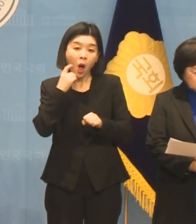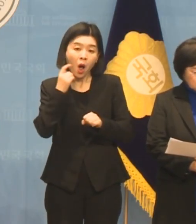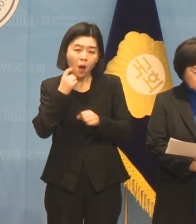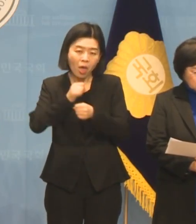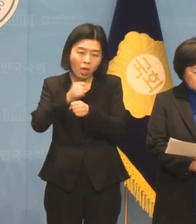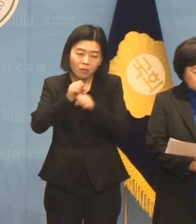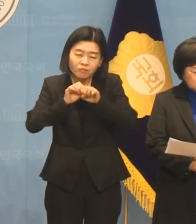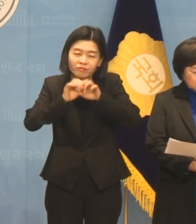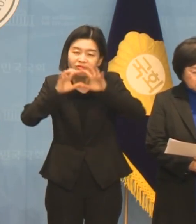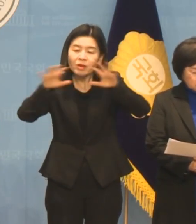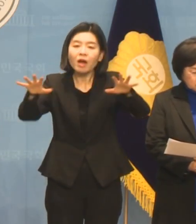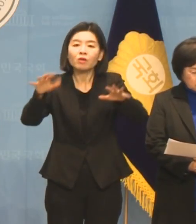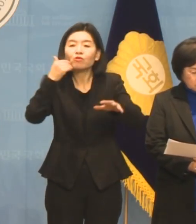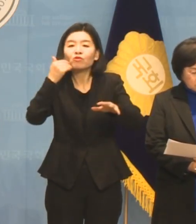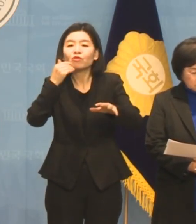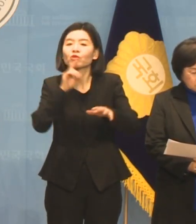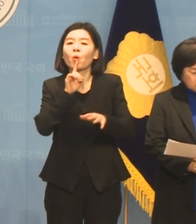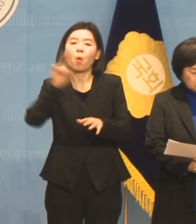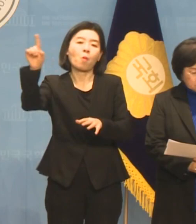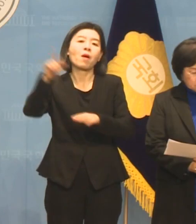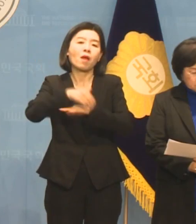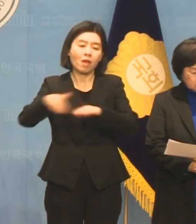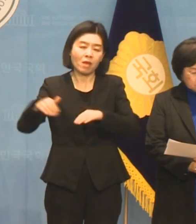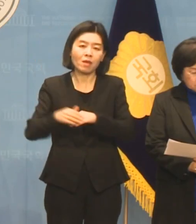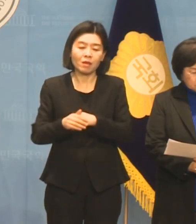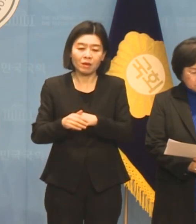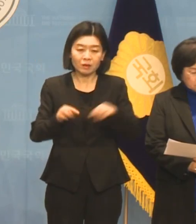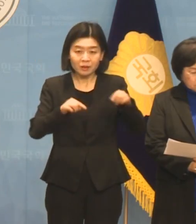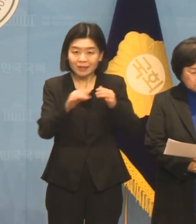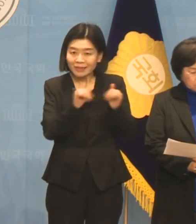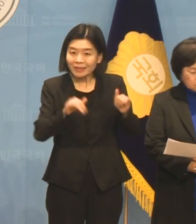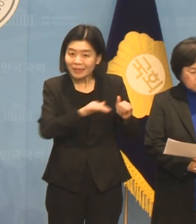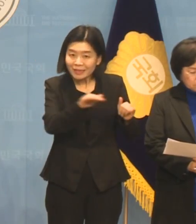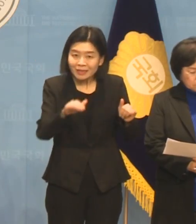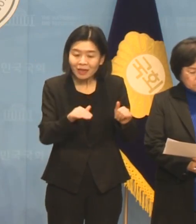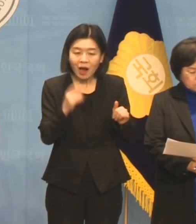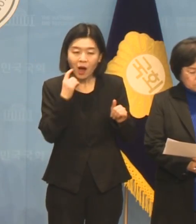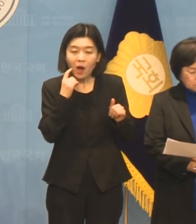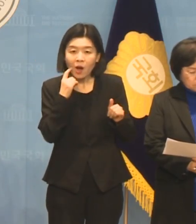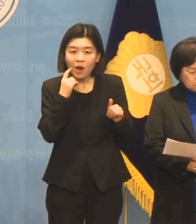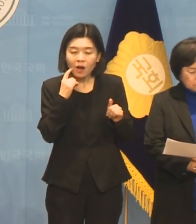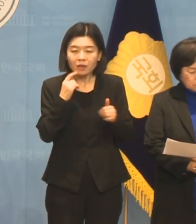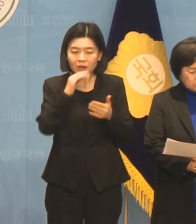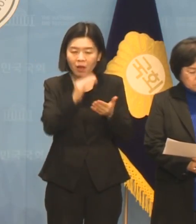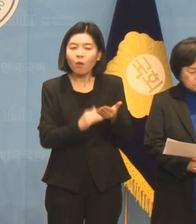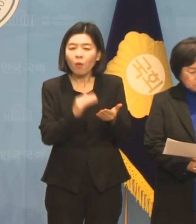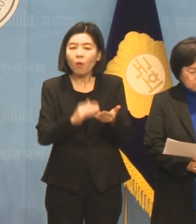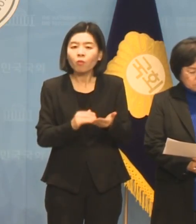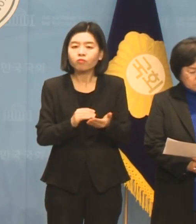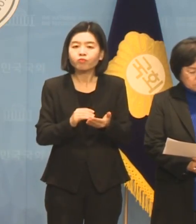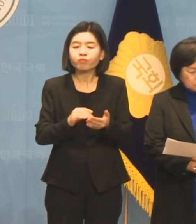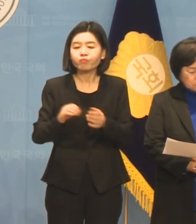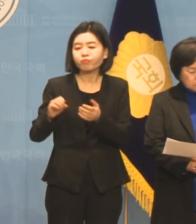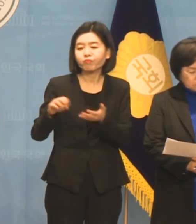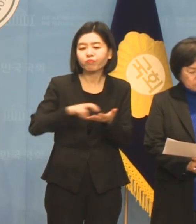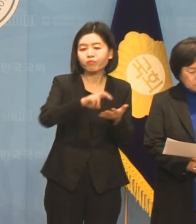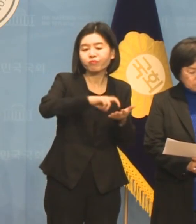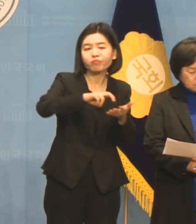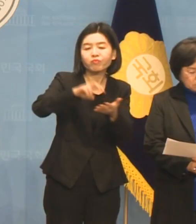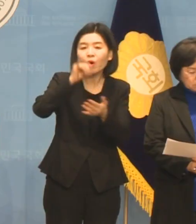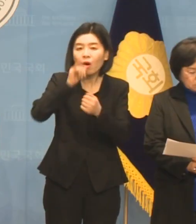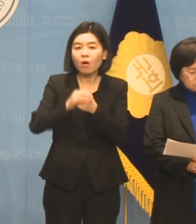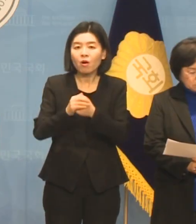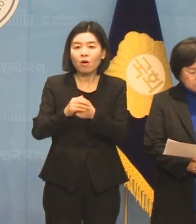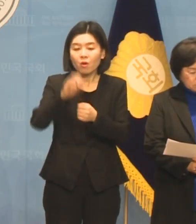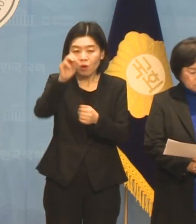중입니다. 정치인들에게 허위 조작된 내용이 담긴 문자가 전달되고 있습니다. 5.18 광주